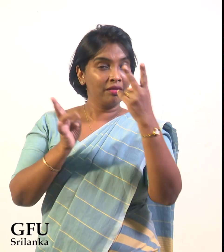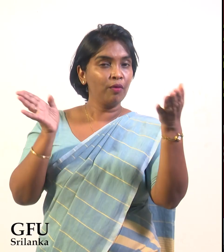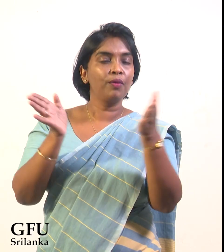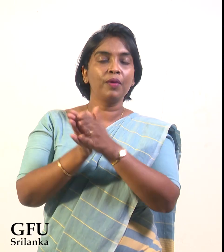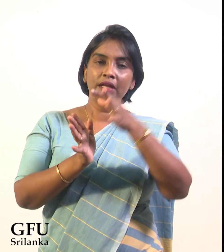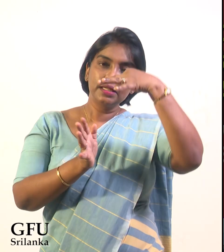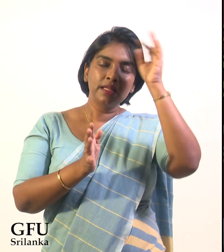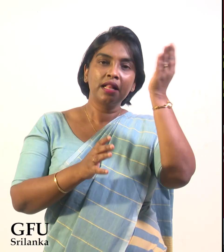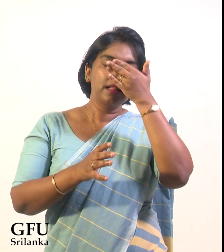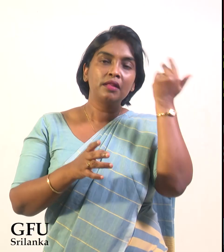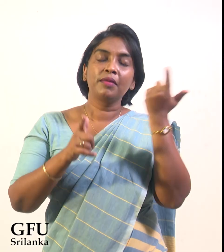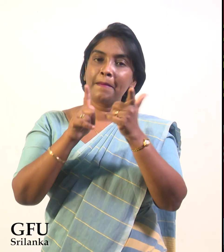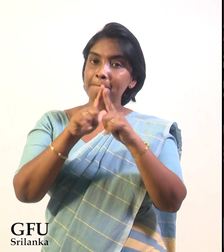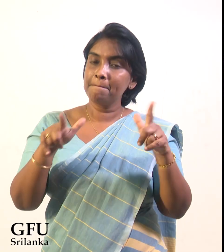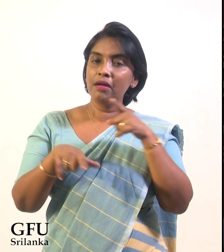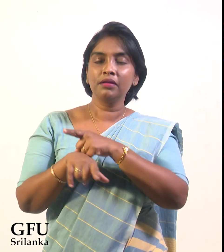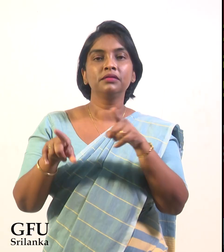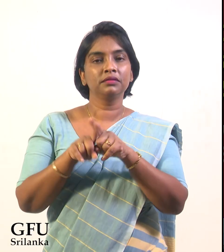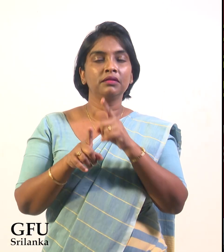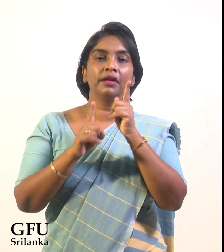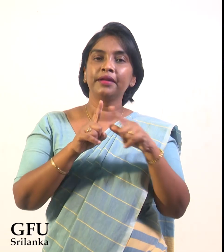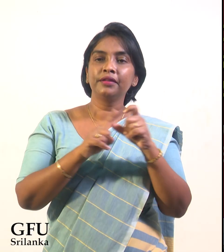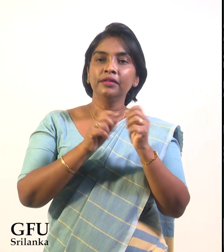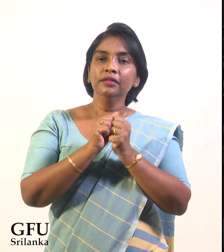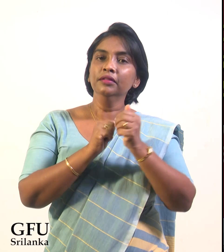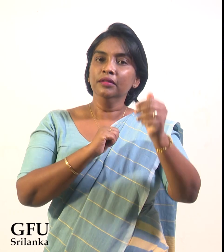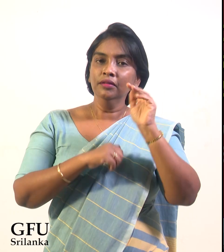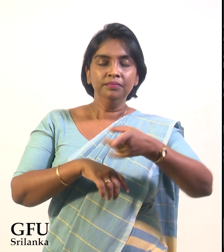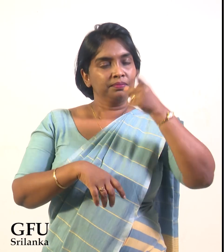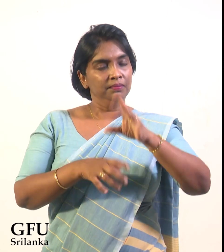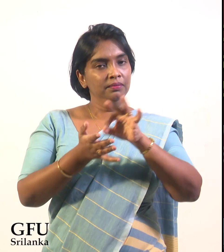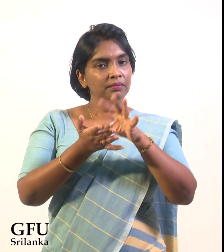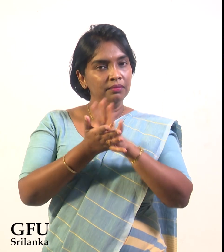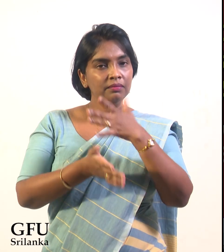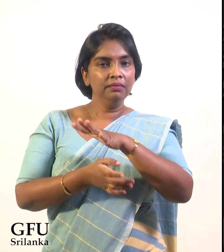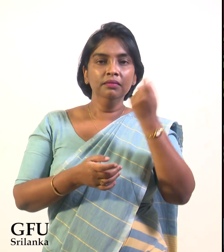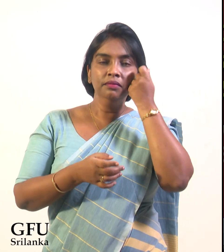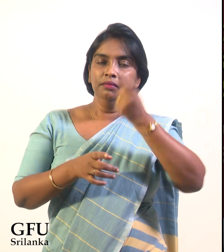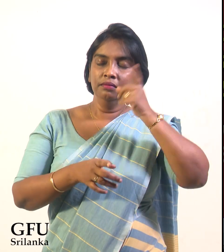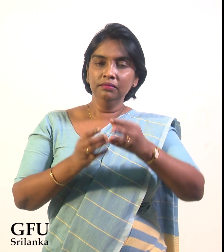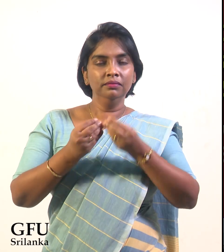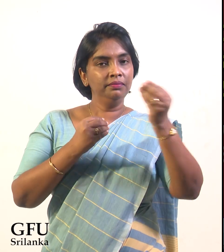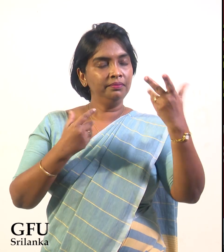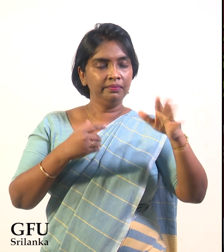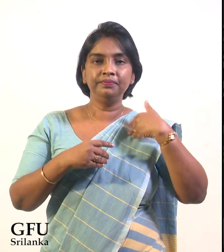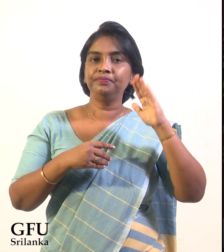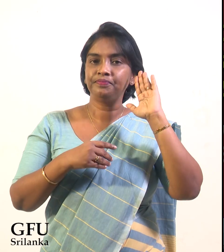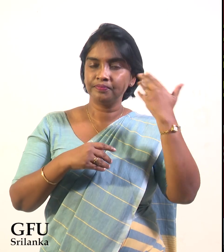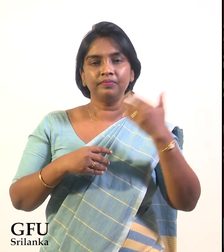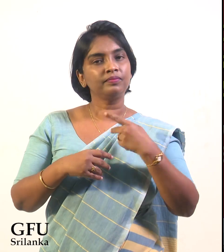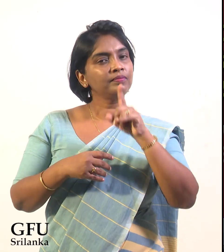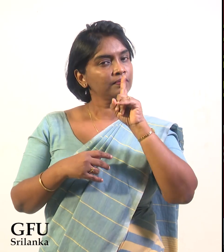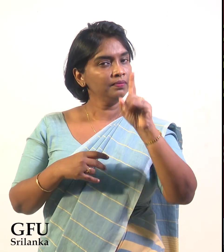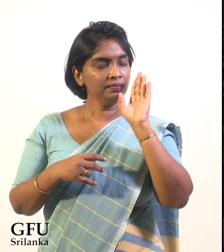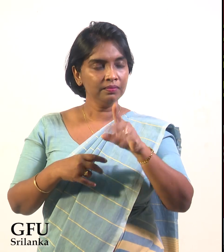දෙකක් ඒකාබද්ධ කරලා සිංහල සහ දෙමළ මාධ්‍ය හරහා ඒ අධ්‍යාපන කටයුතු කිරීමට තීරණය කරා. ඒ යෝජනාවට අනුමැතිය ලැබලා දීලා තියෙන